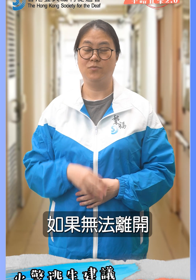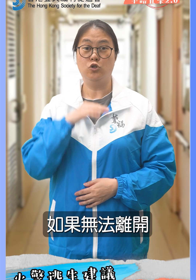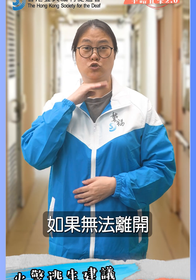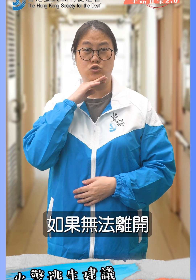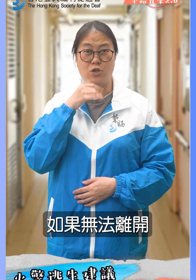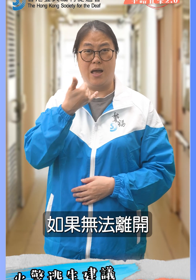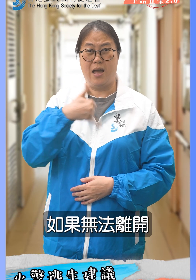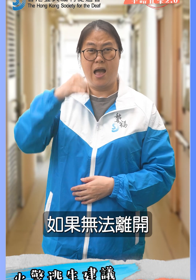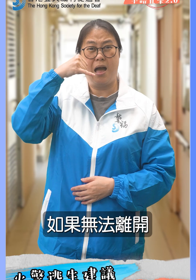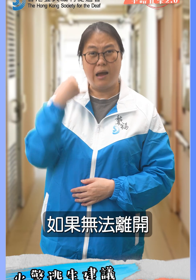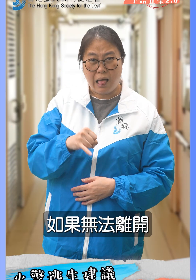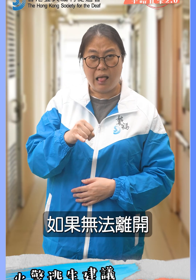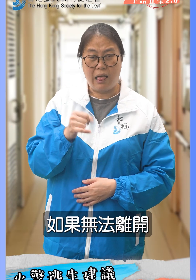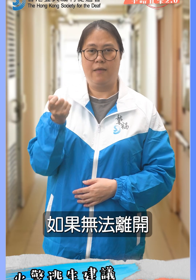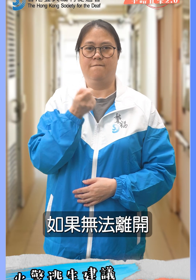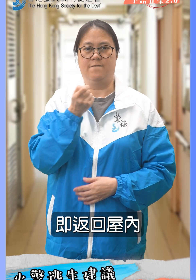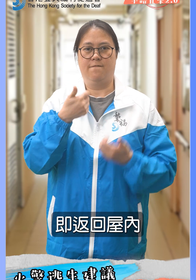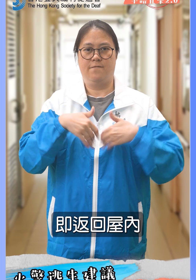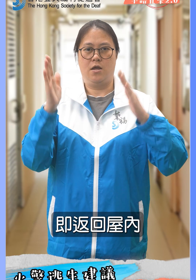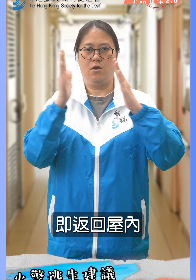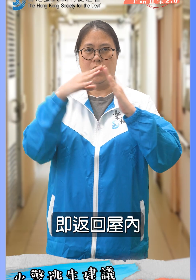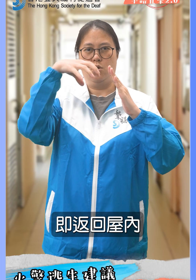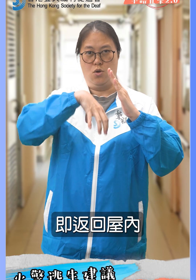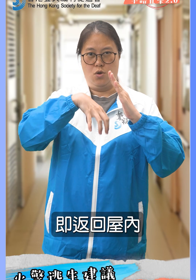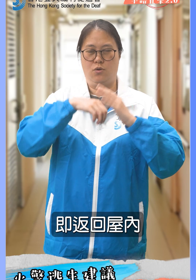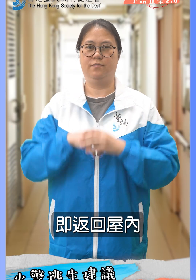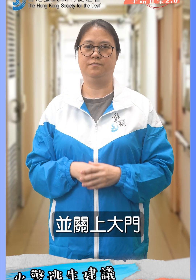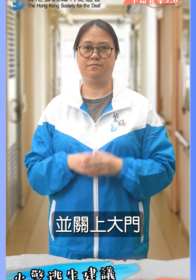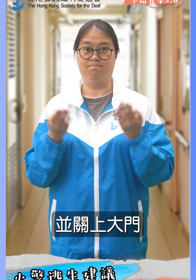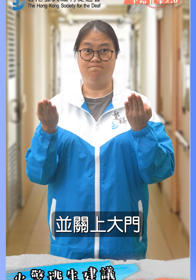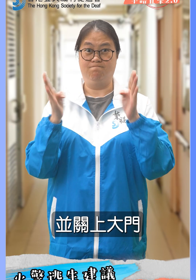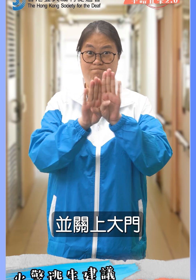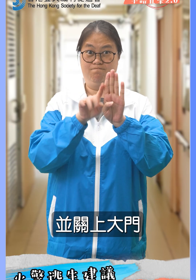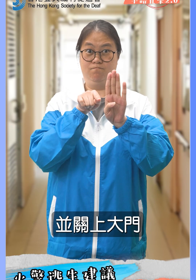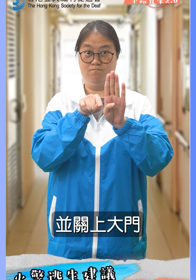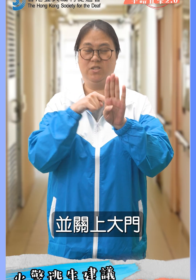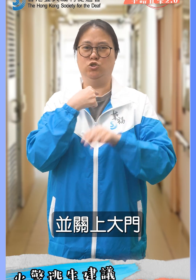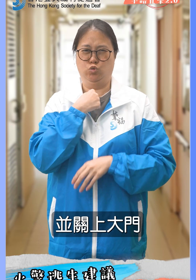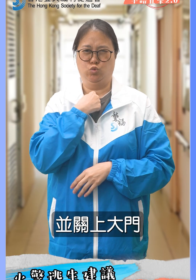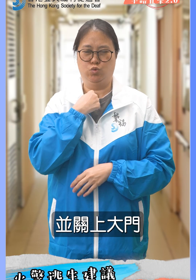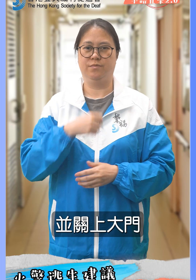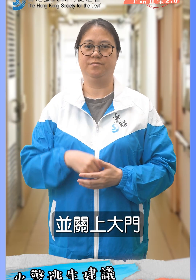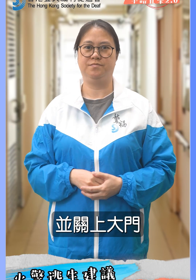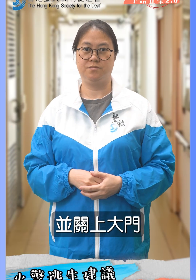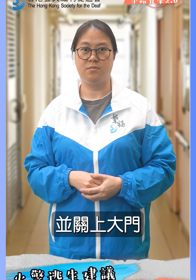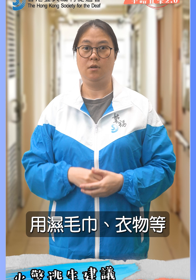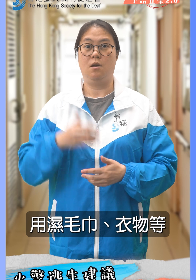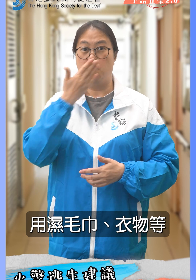如果無法離開，即返回屋內並關上大門，用濕